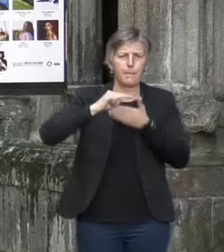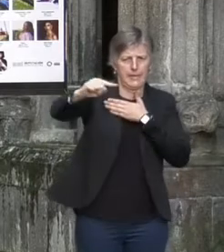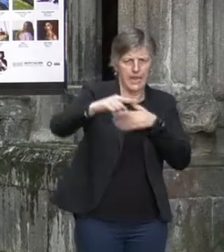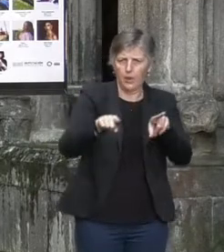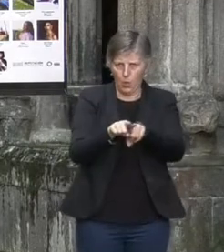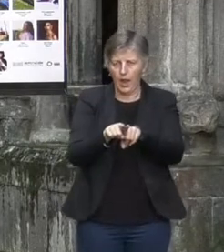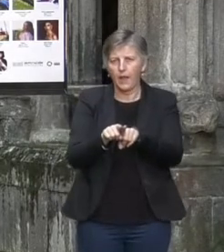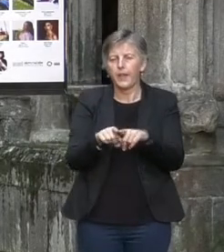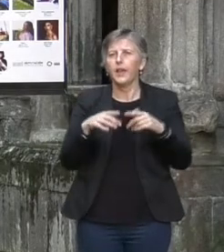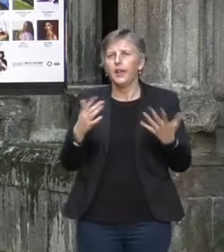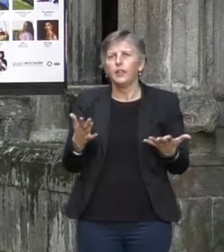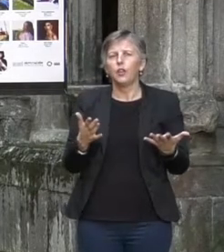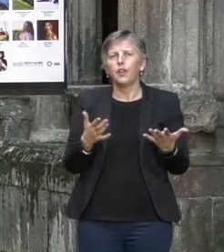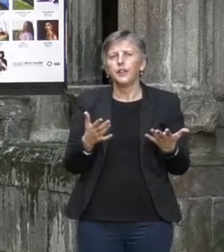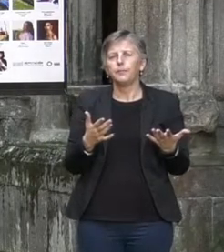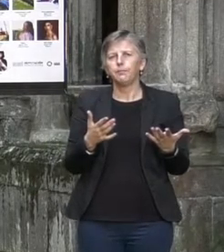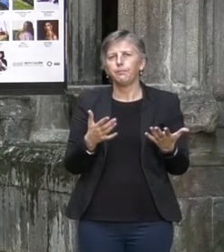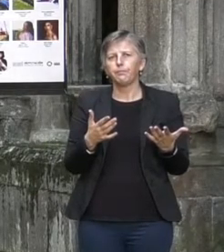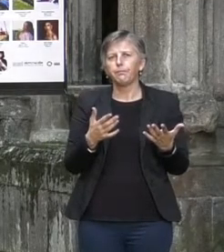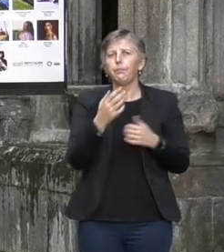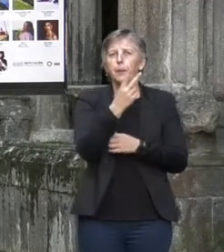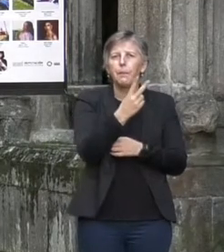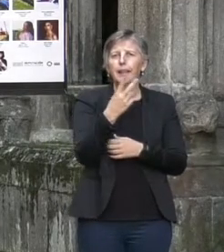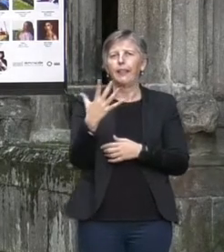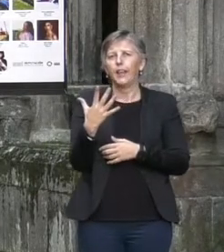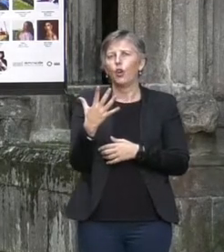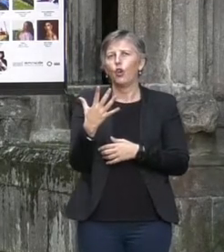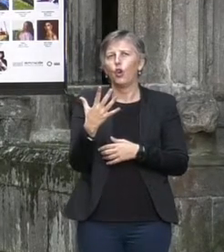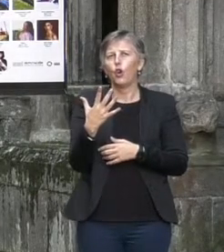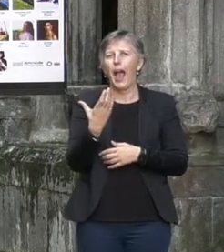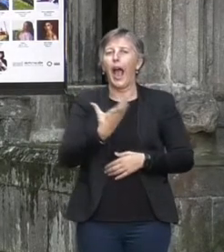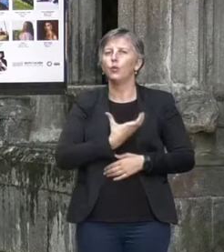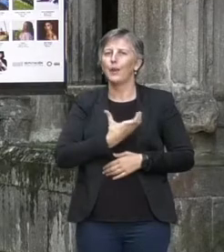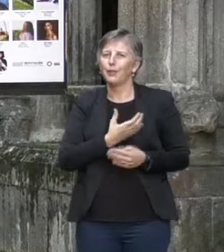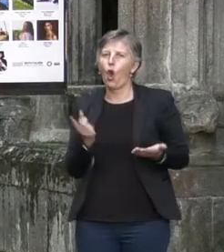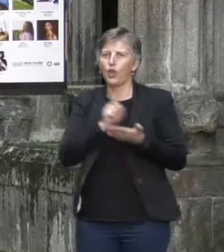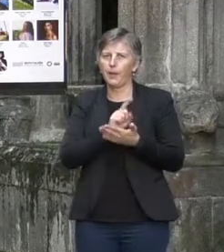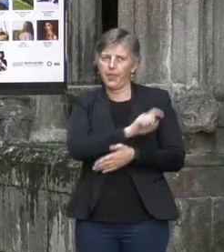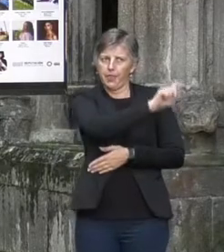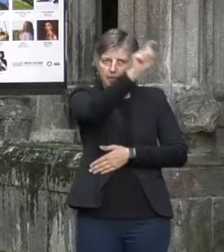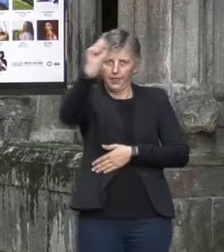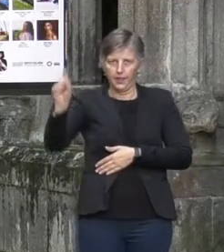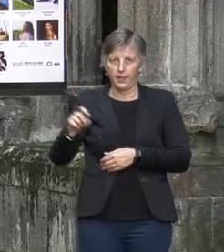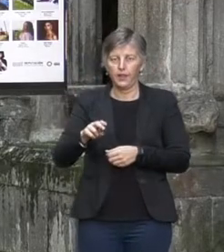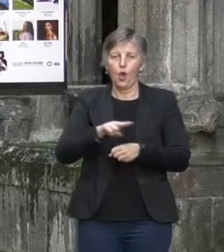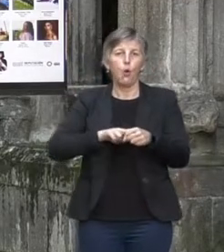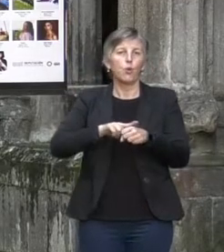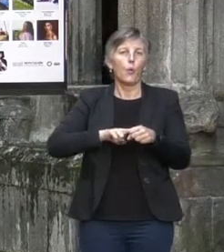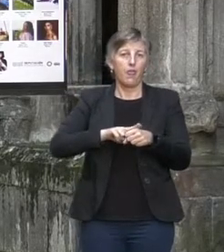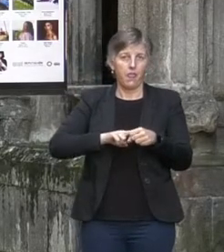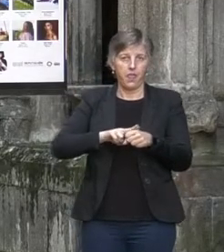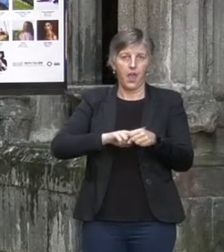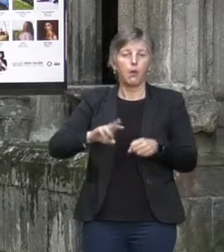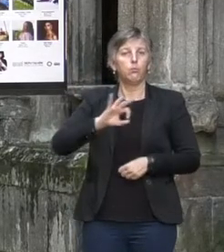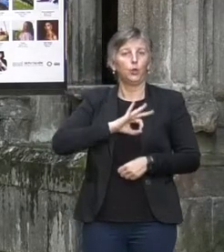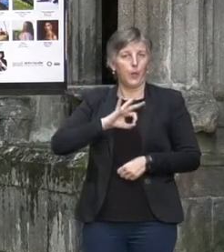Percorreremos, polo tanto, de novo 25 concellos da provincia